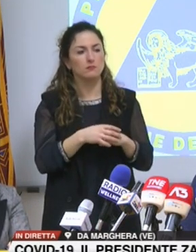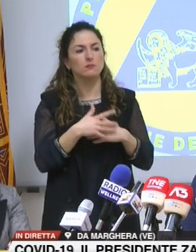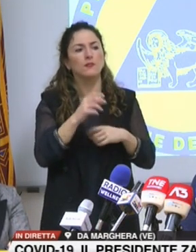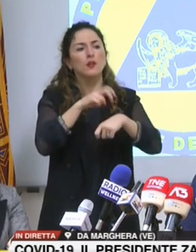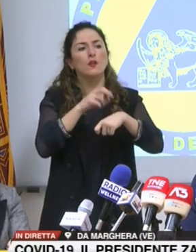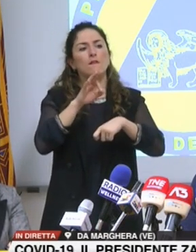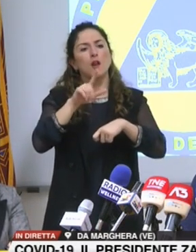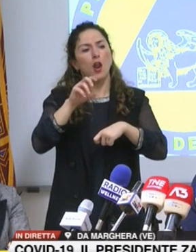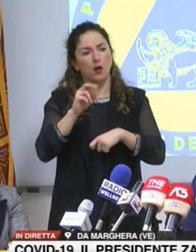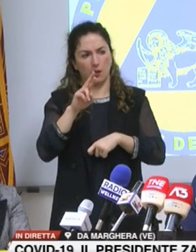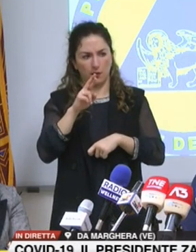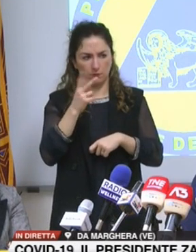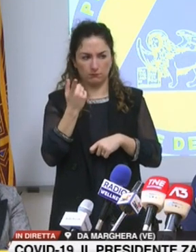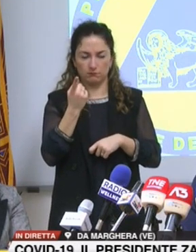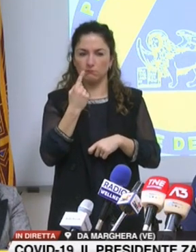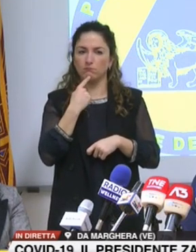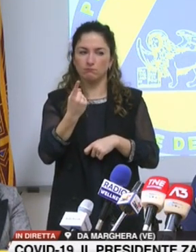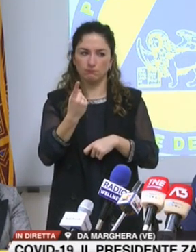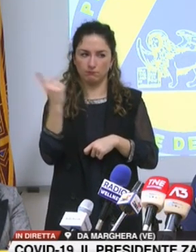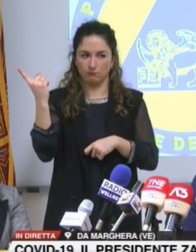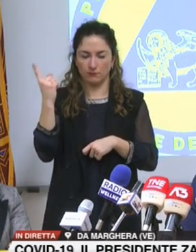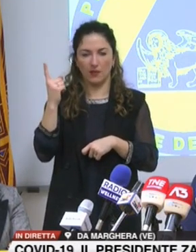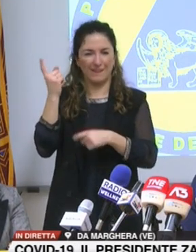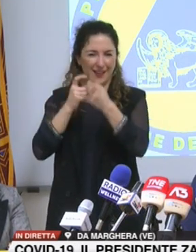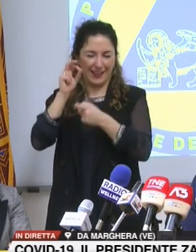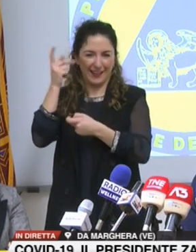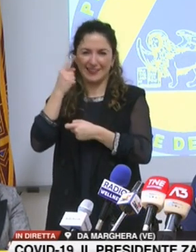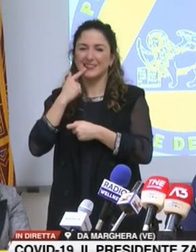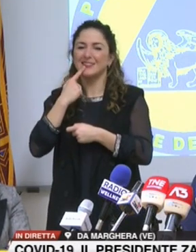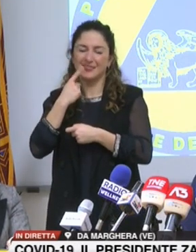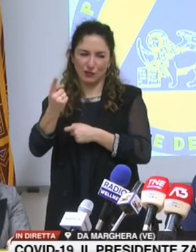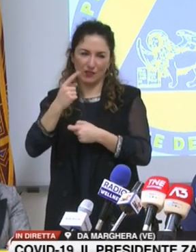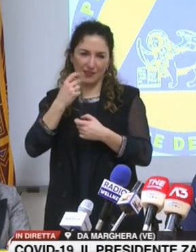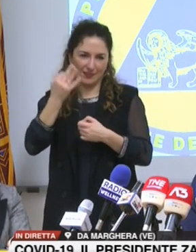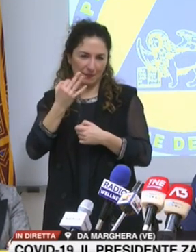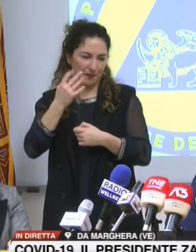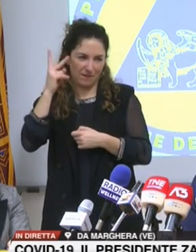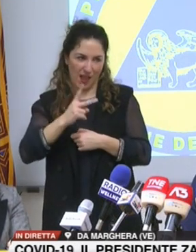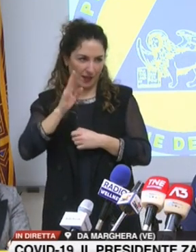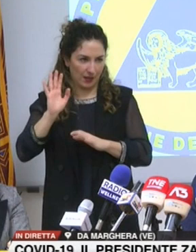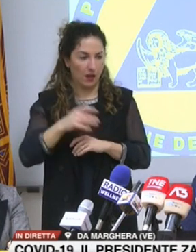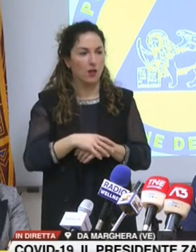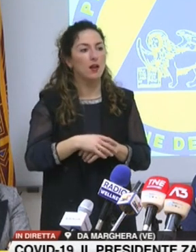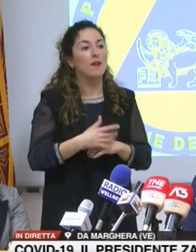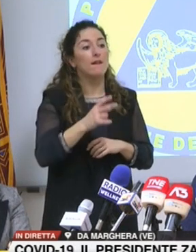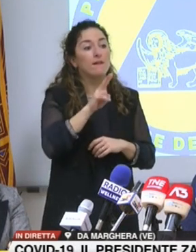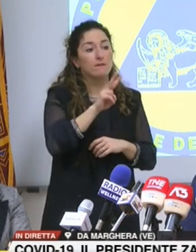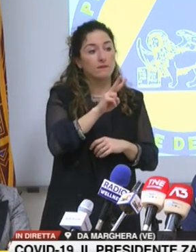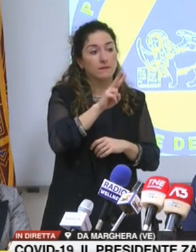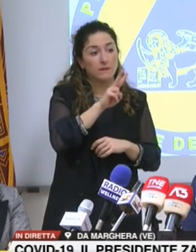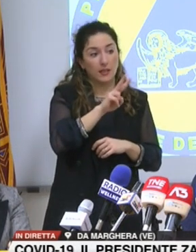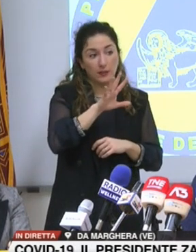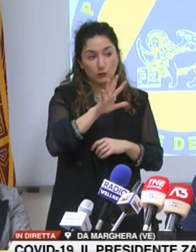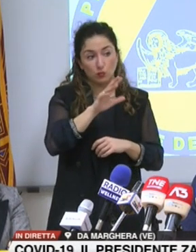nella sua franchezza da Montanaro Trentino, ha detto: al ritmo di 25.000 dosi la settimana